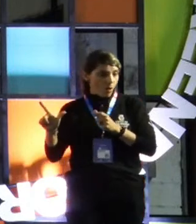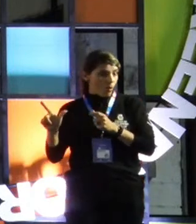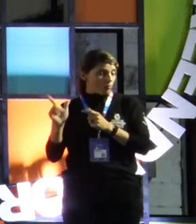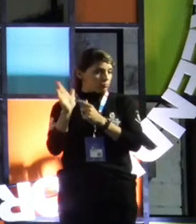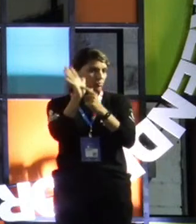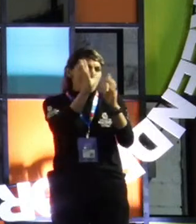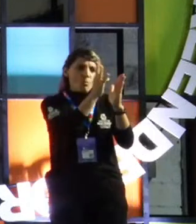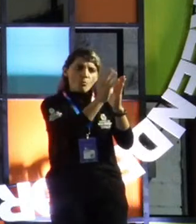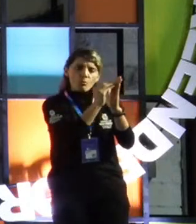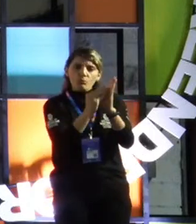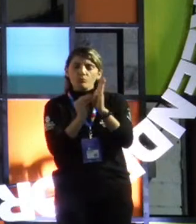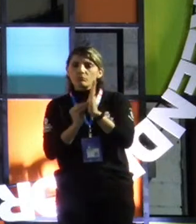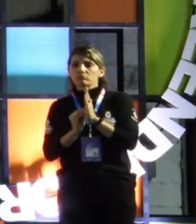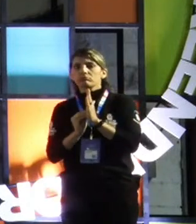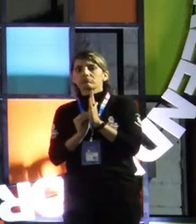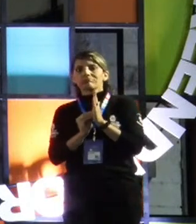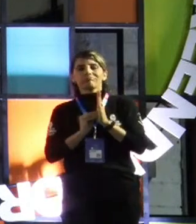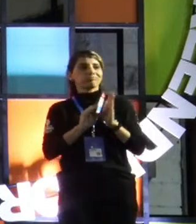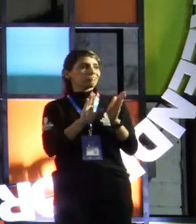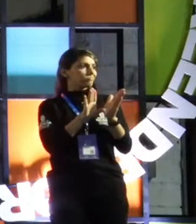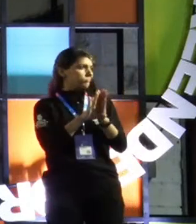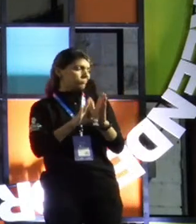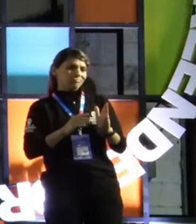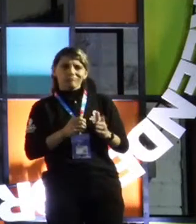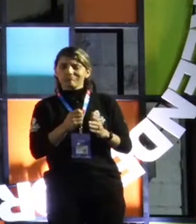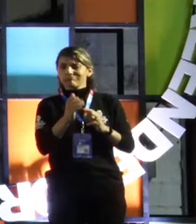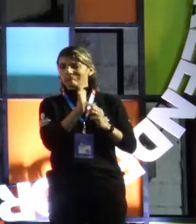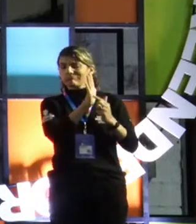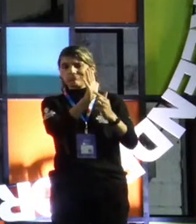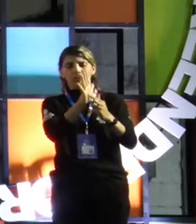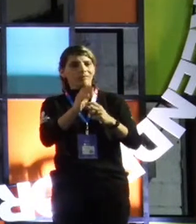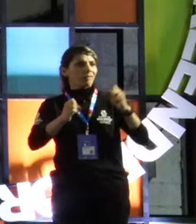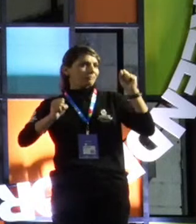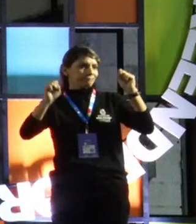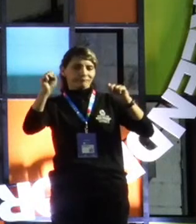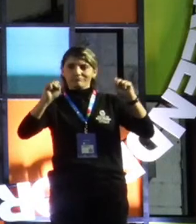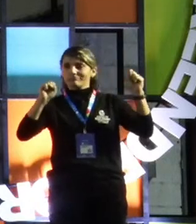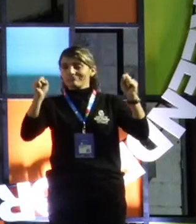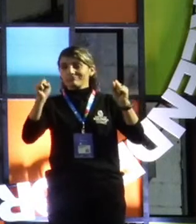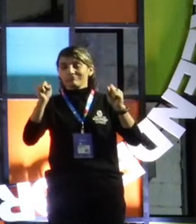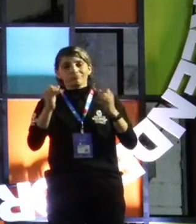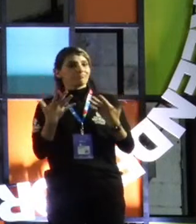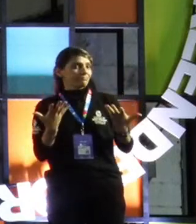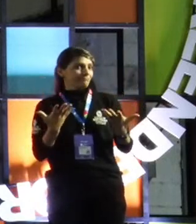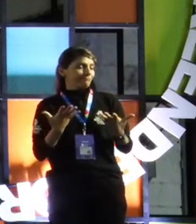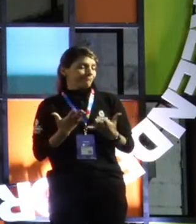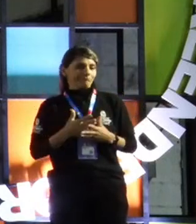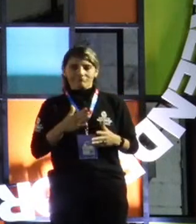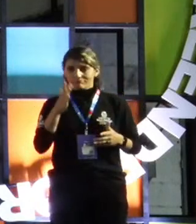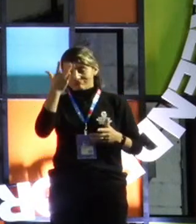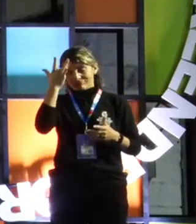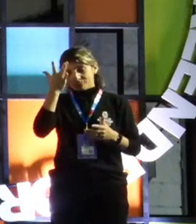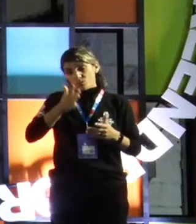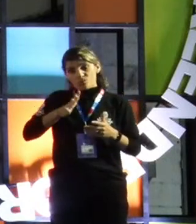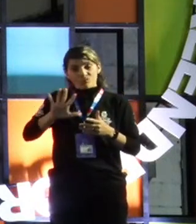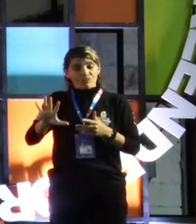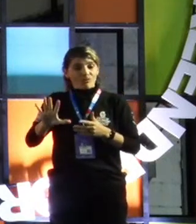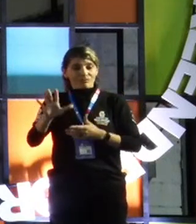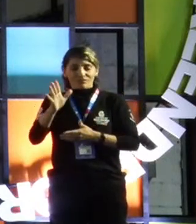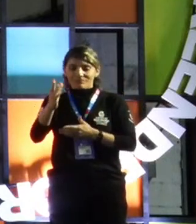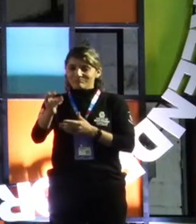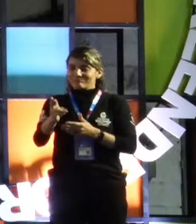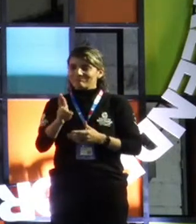Ganhei pizza, eu posto. Eu ganhei academia, eu posto um mês de academia. Ela acaba sendo um classificados. Ninguém gosta, ninguém interage com